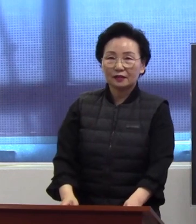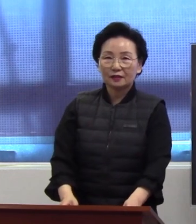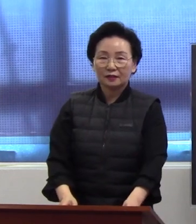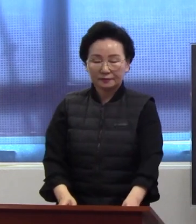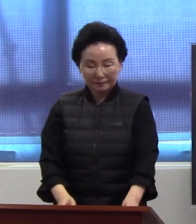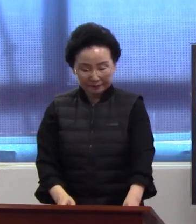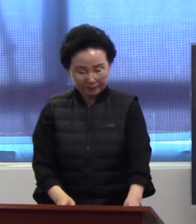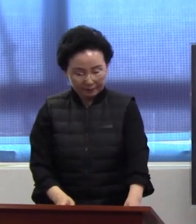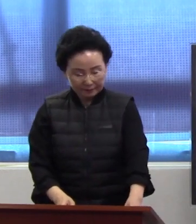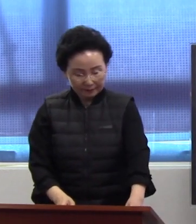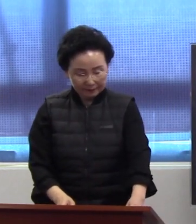202장.